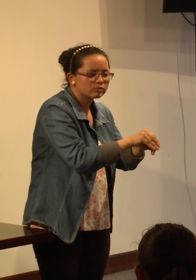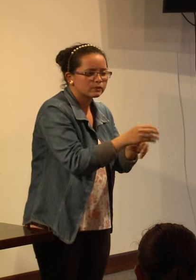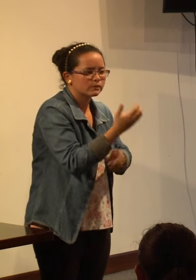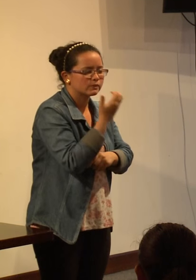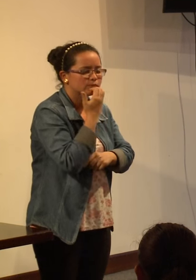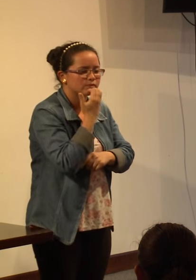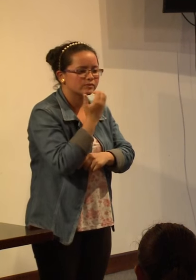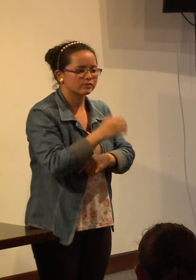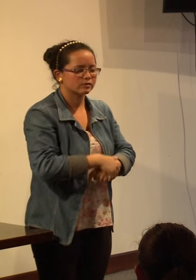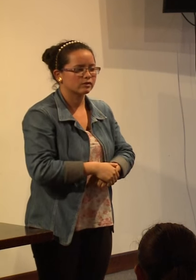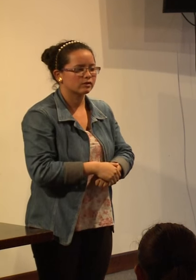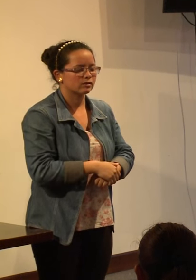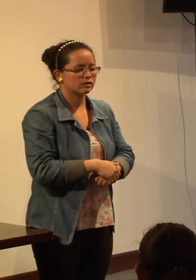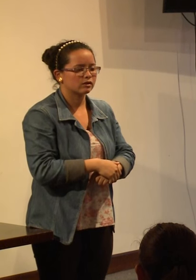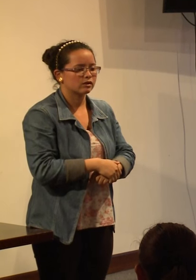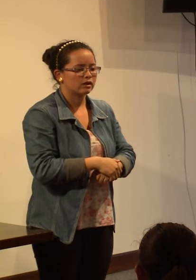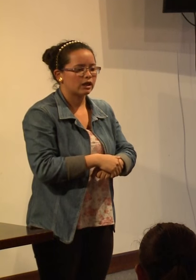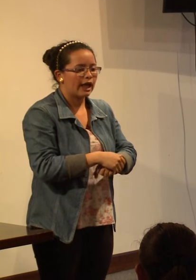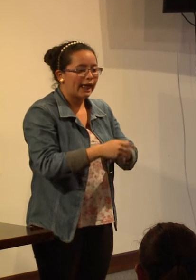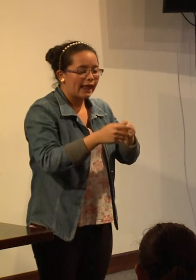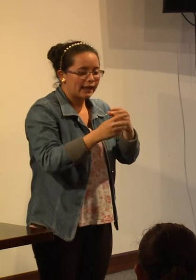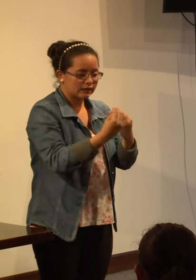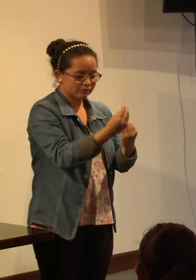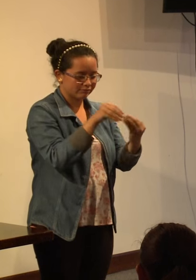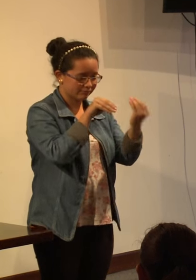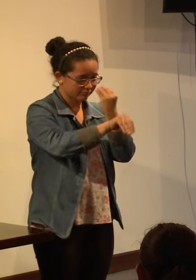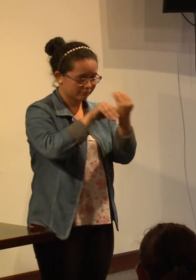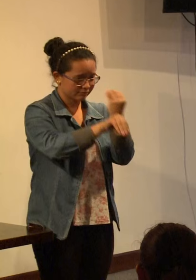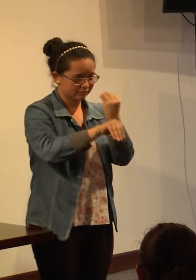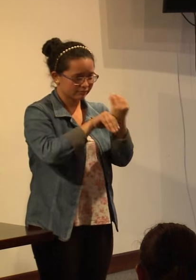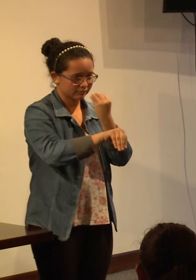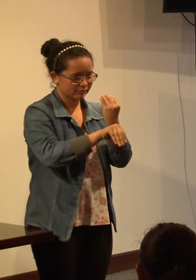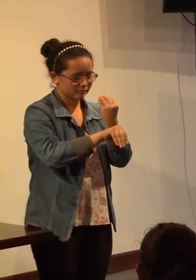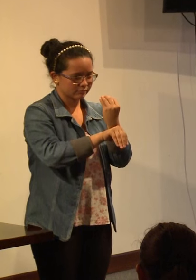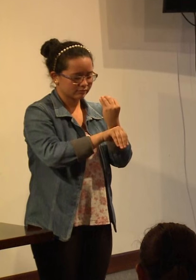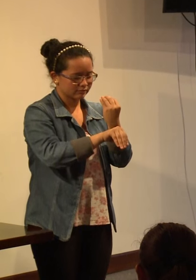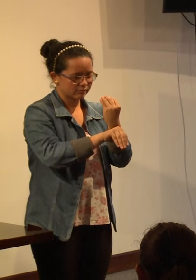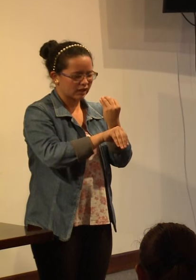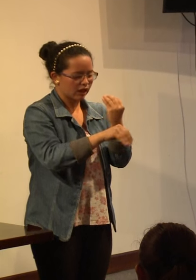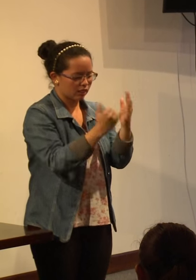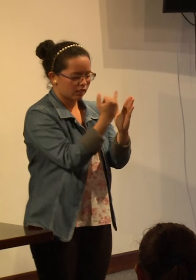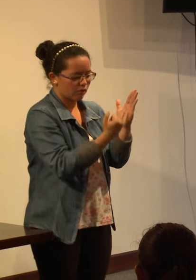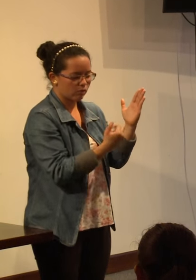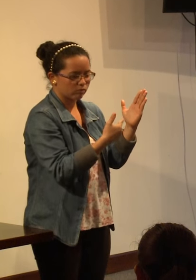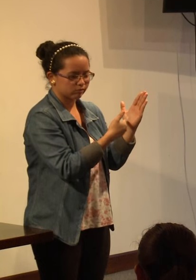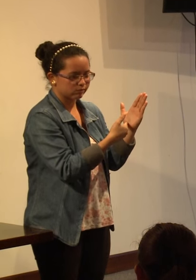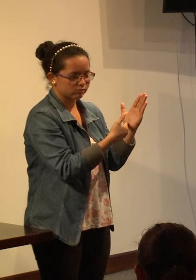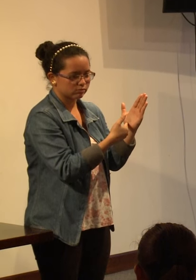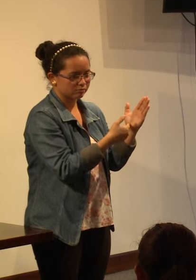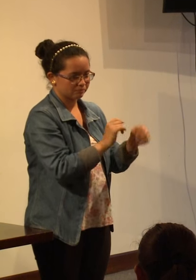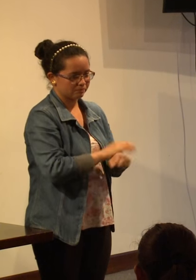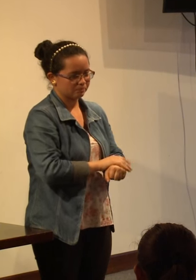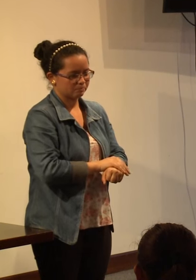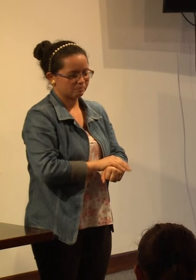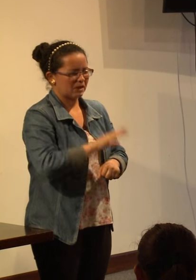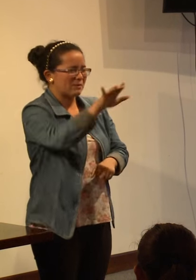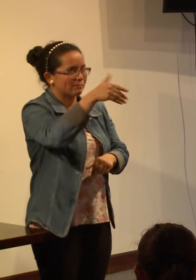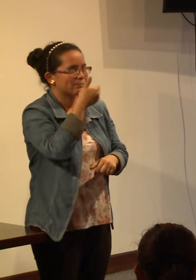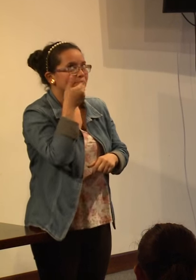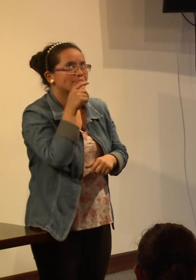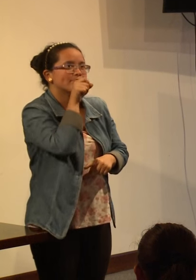ejemplo, la enseñanza o el aprendizaje de una cuestión como por ejemplo el dibujo? Al ser humano, les voy a poner la pregunta de esta